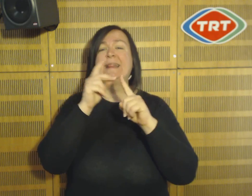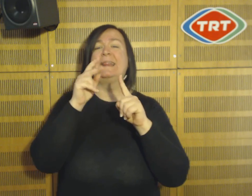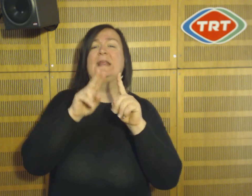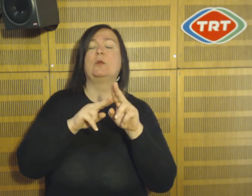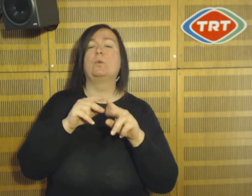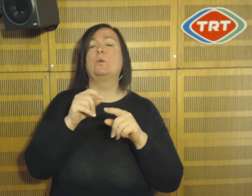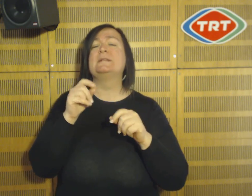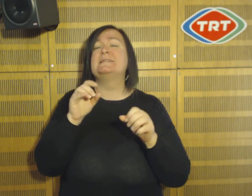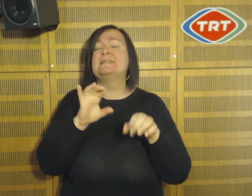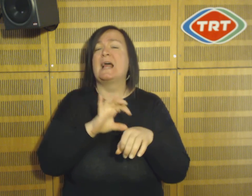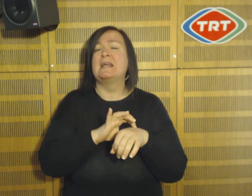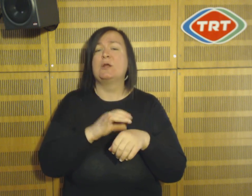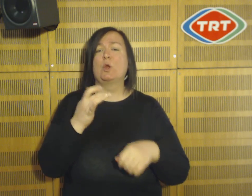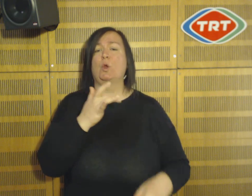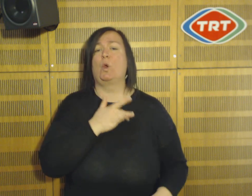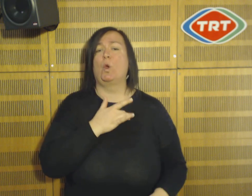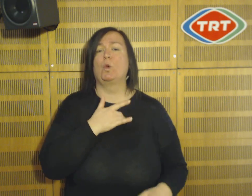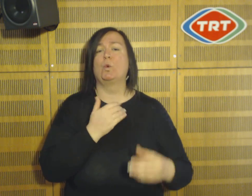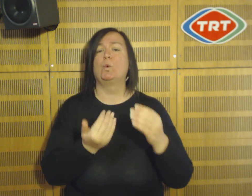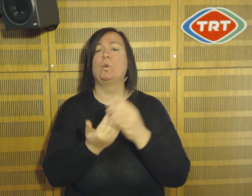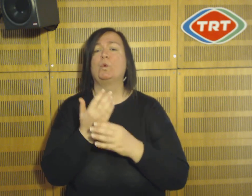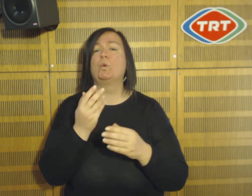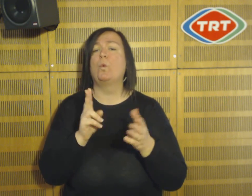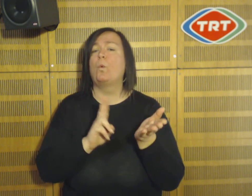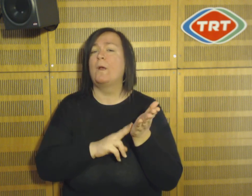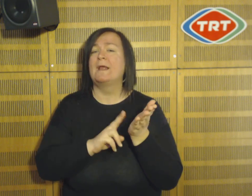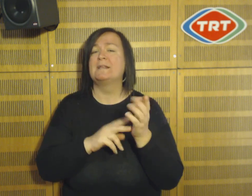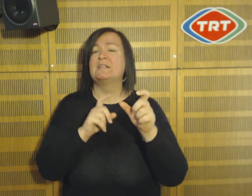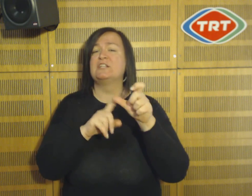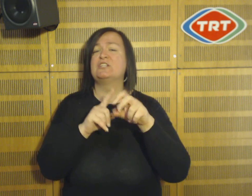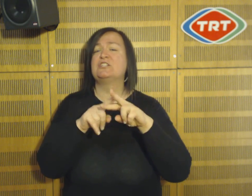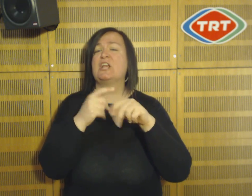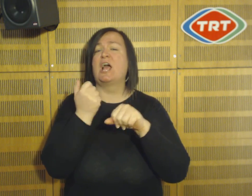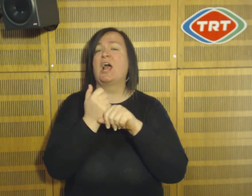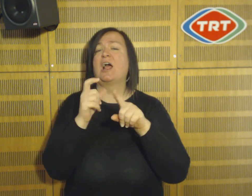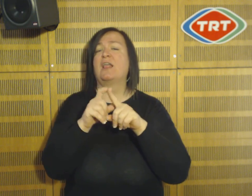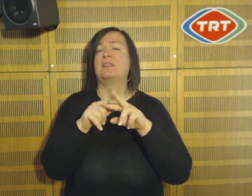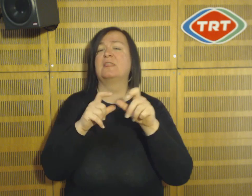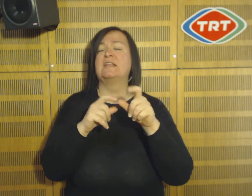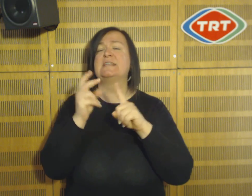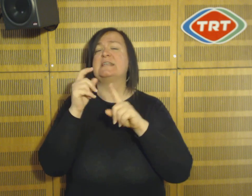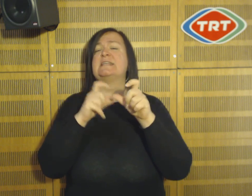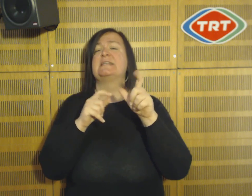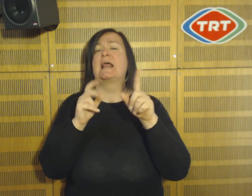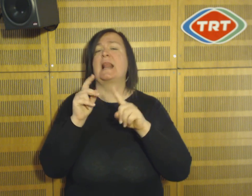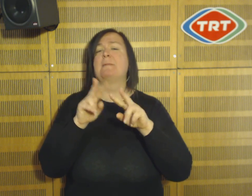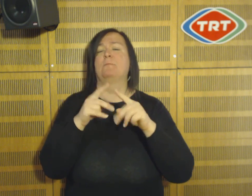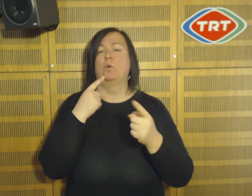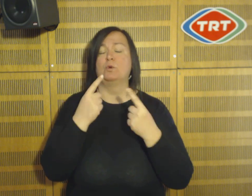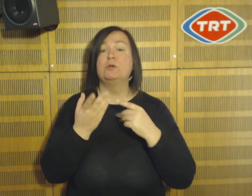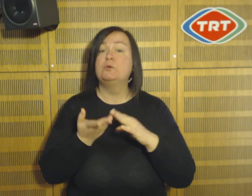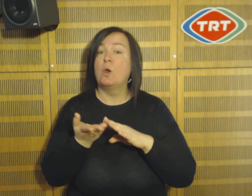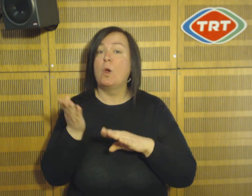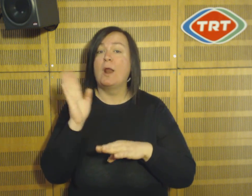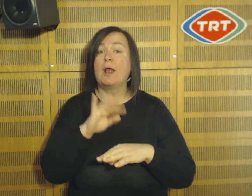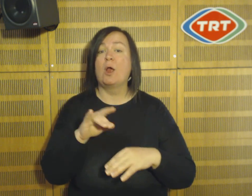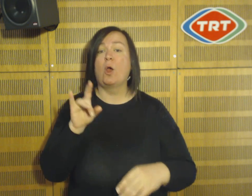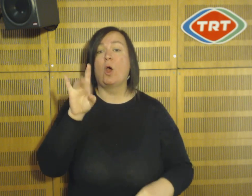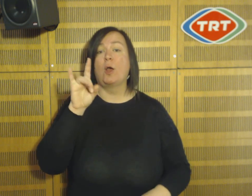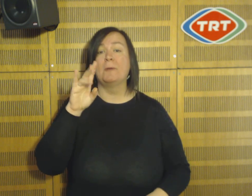turend Gönüllüleri kurucu üyesi Çağdaş isl konuşa daha son 15 Aralık